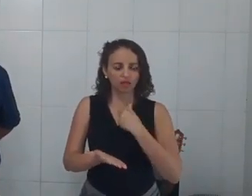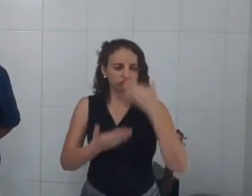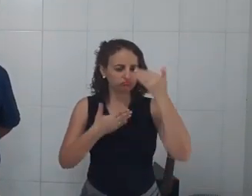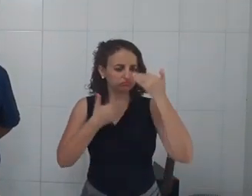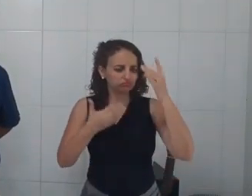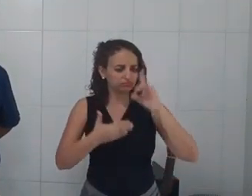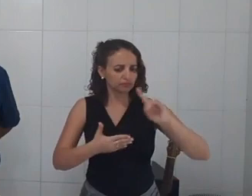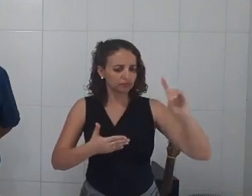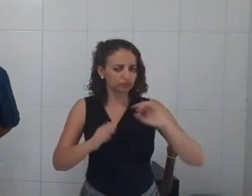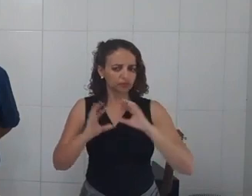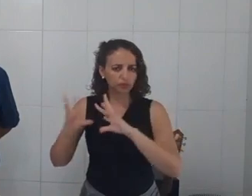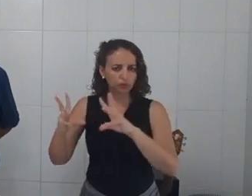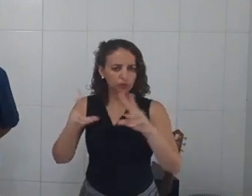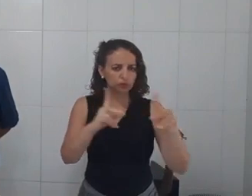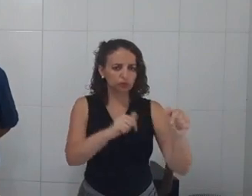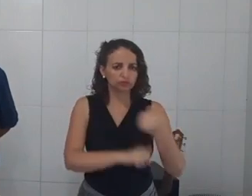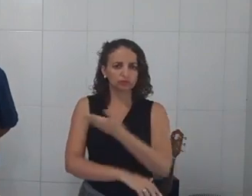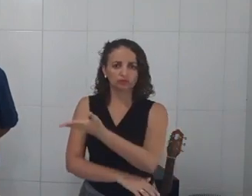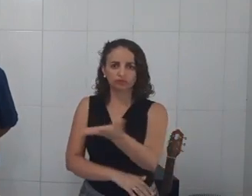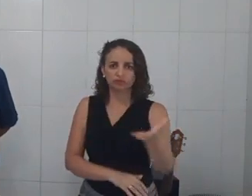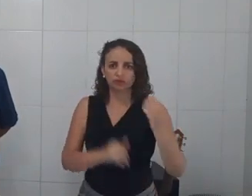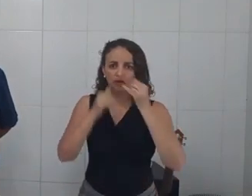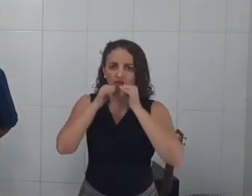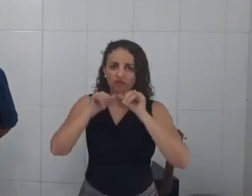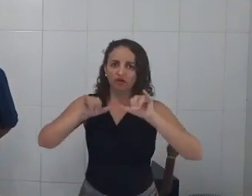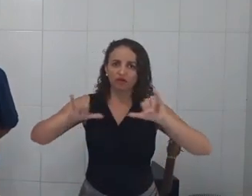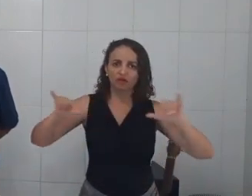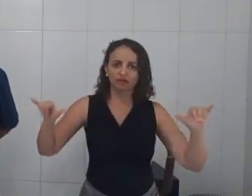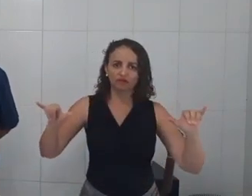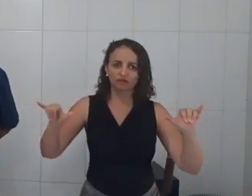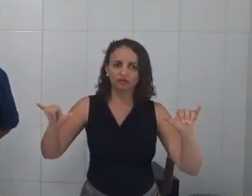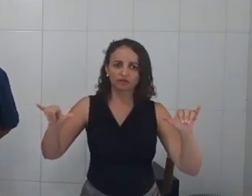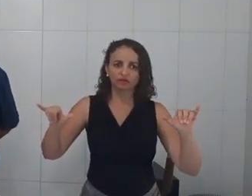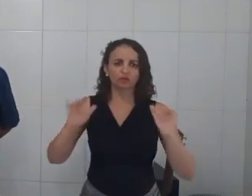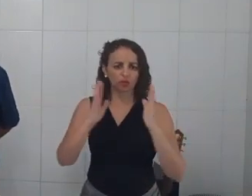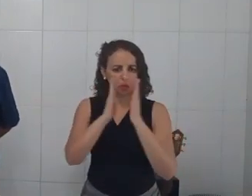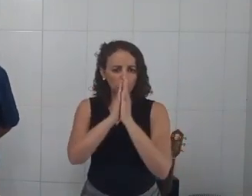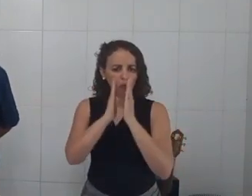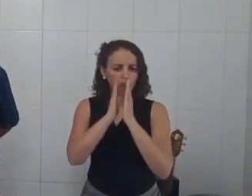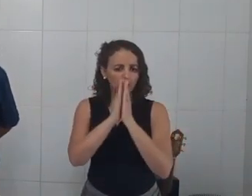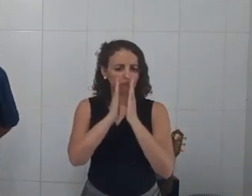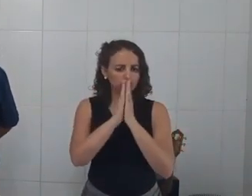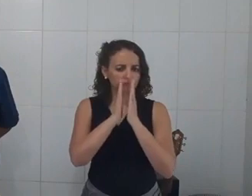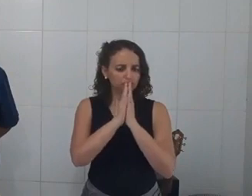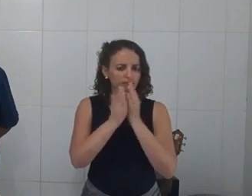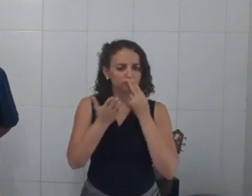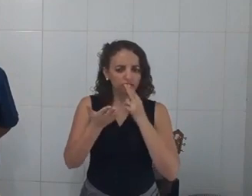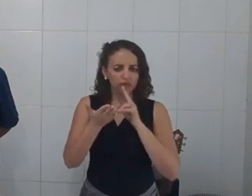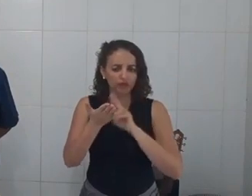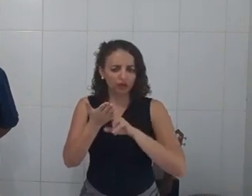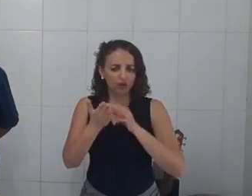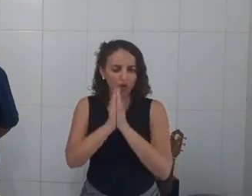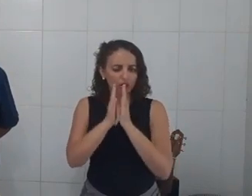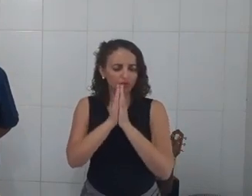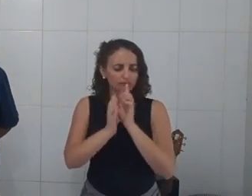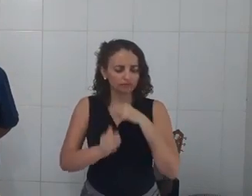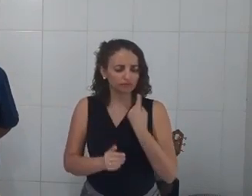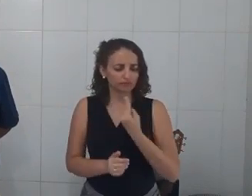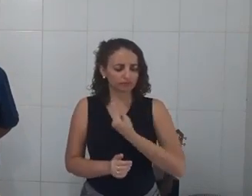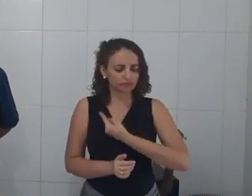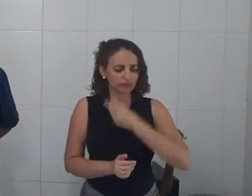todos, fazendo menção de vós em nossas orações, lembrando-nos sem cessar